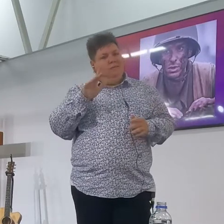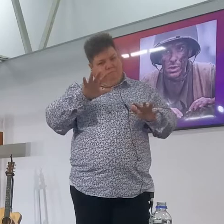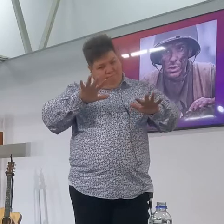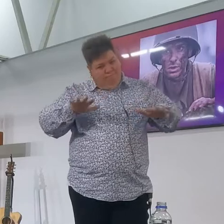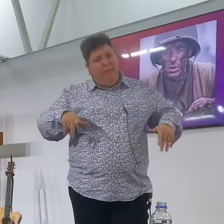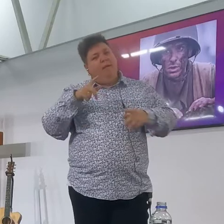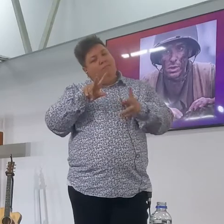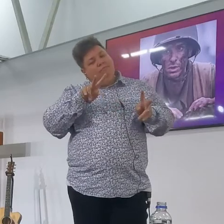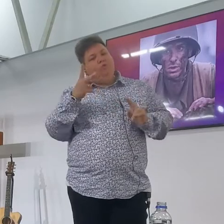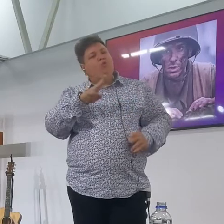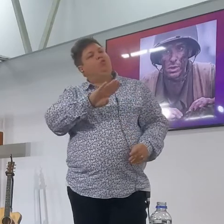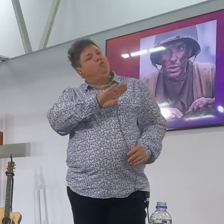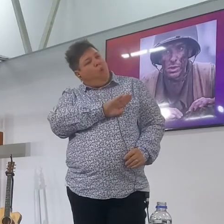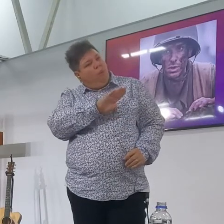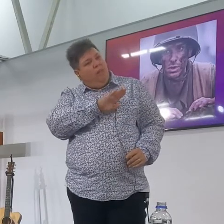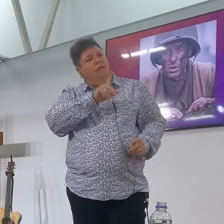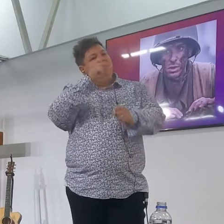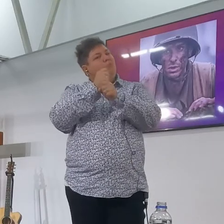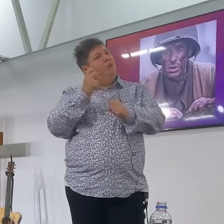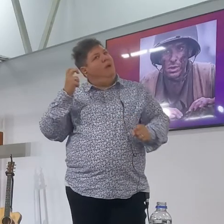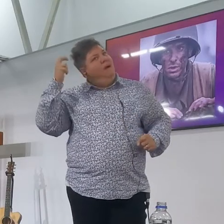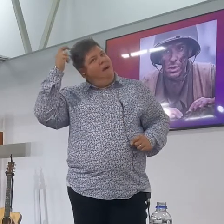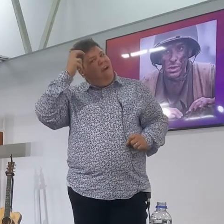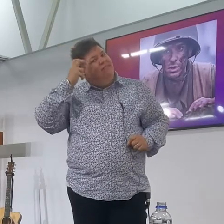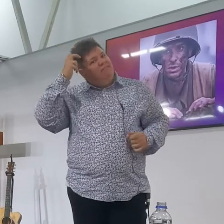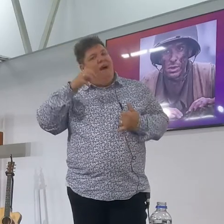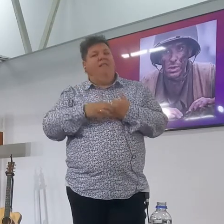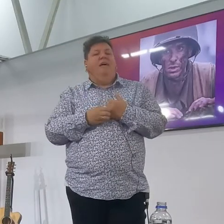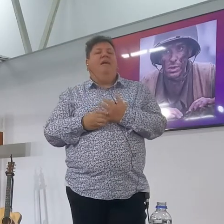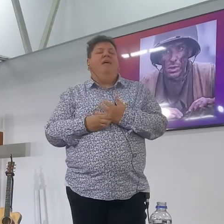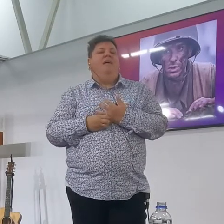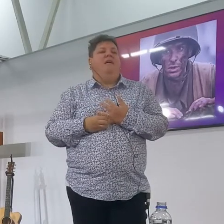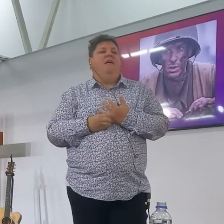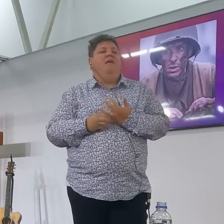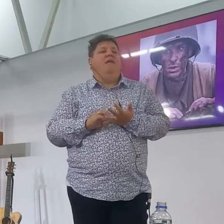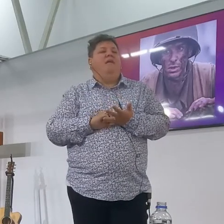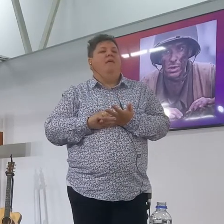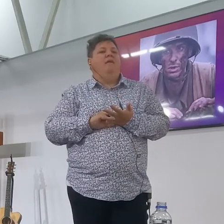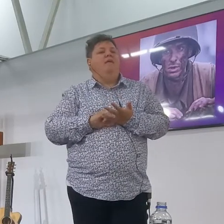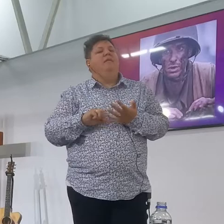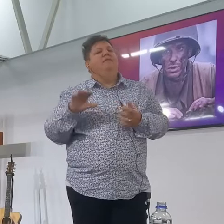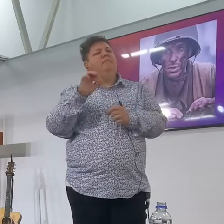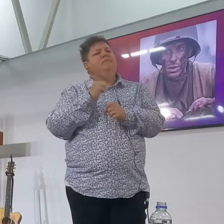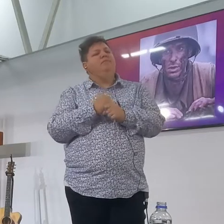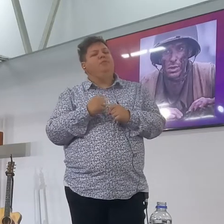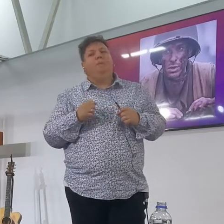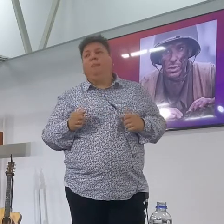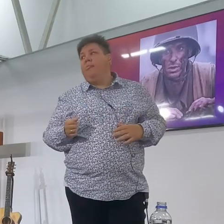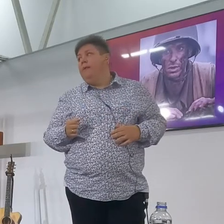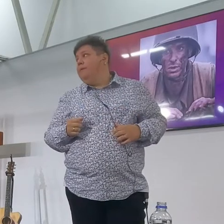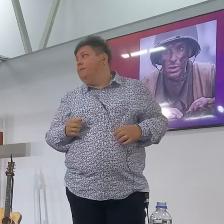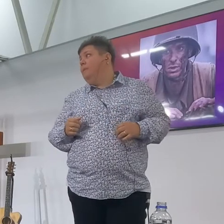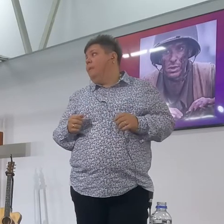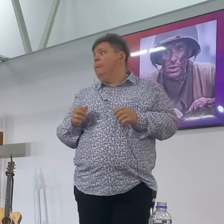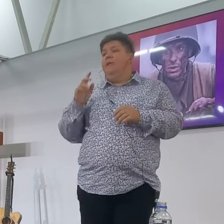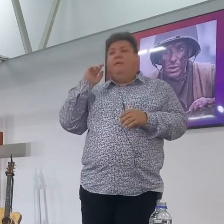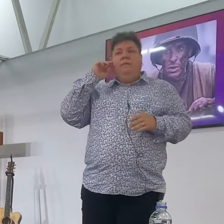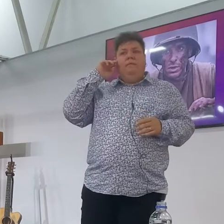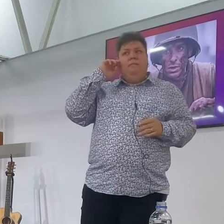van jou in jou gedagtes dink, sit nou jou wat wat noem hulle die goed wat jy so op jou gesig